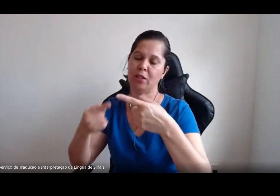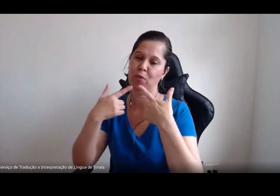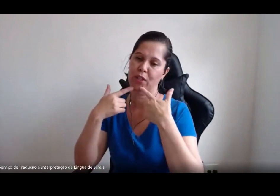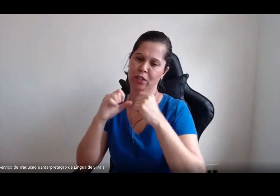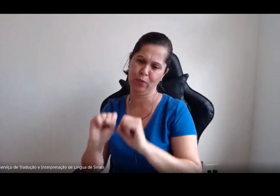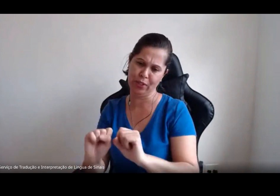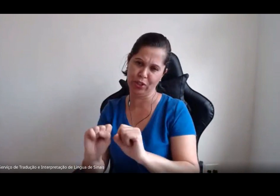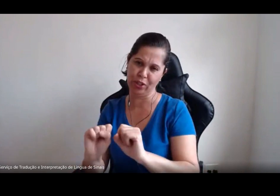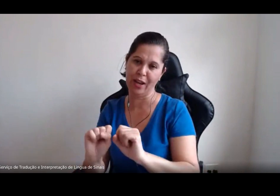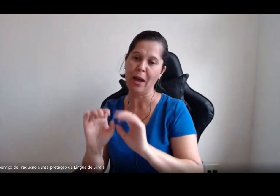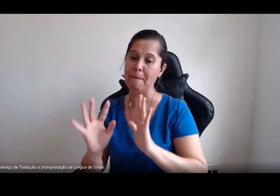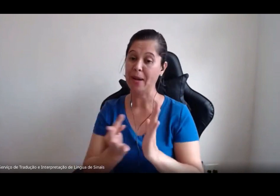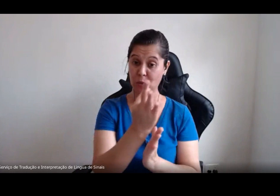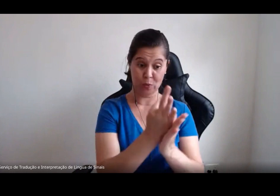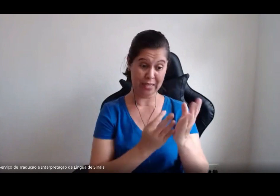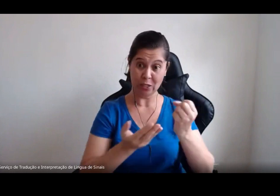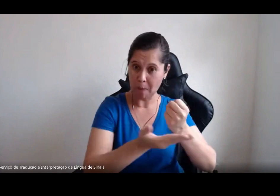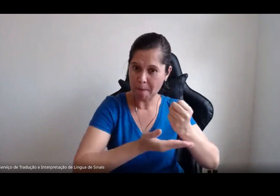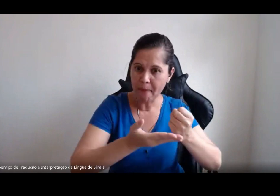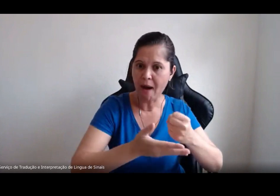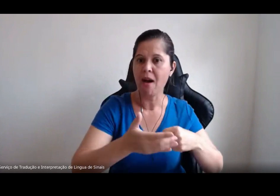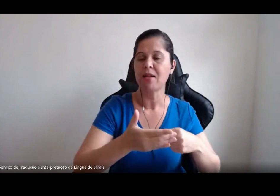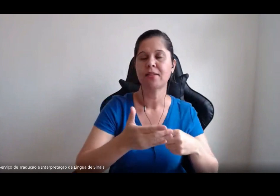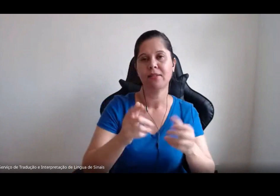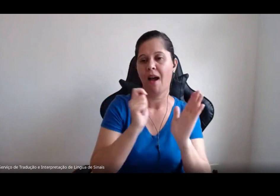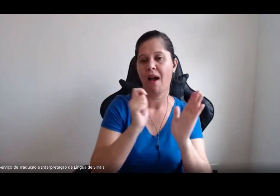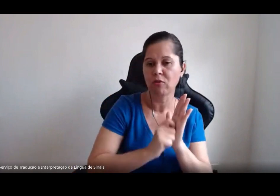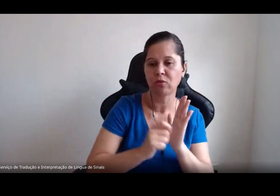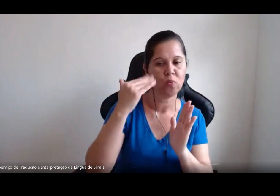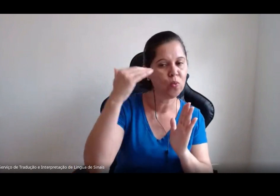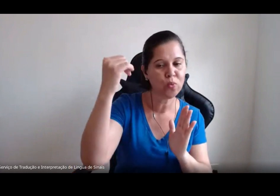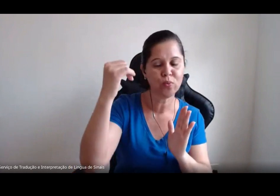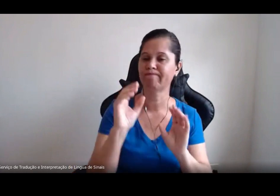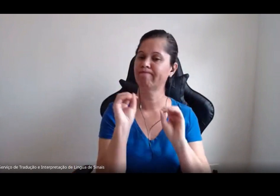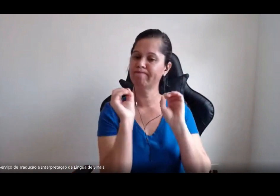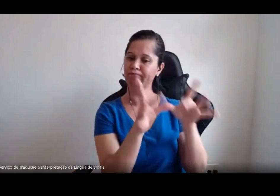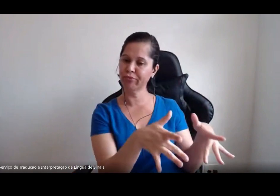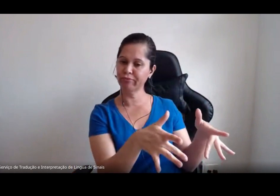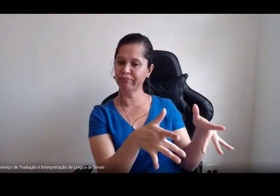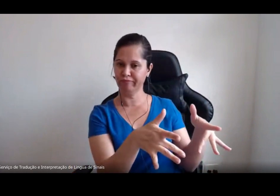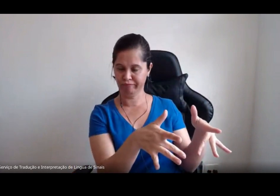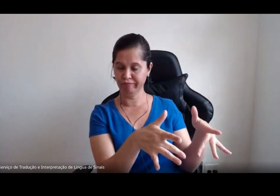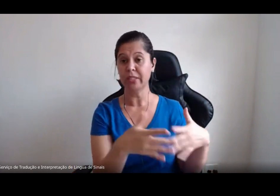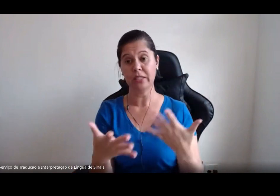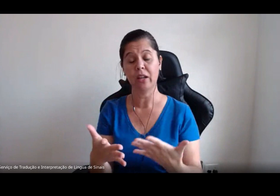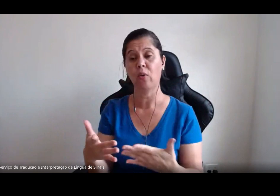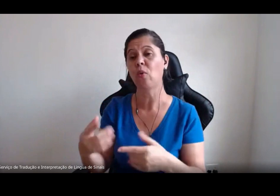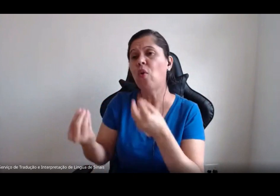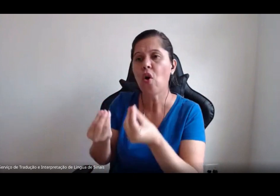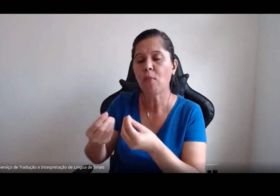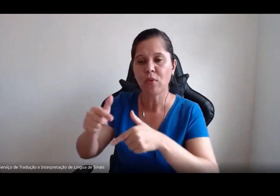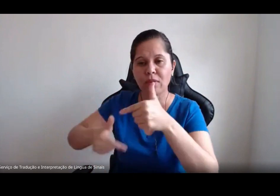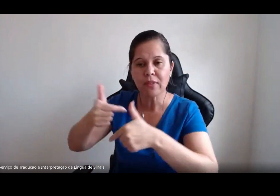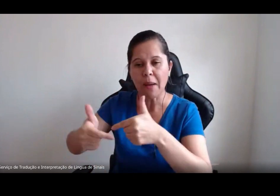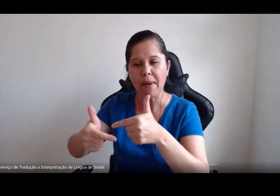linguísticas, mas já abandonando os textos fundadores. Então, a gente trabalha com política de línguas, política de linguagens,